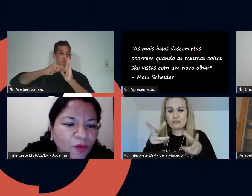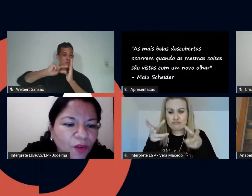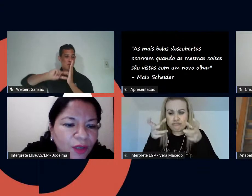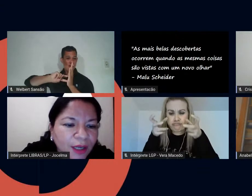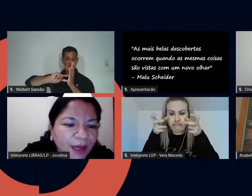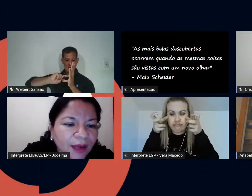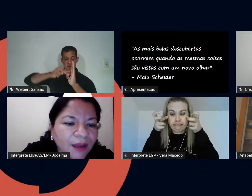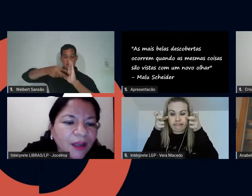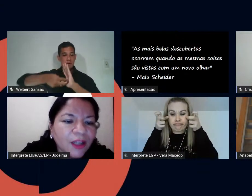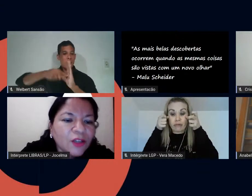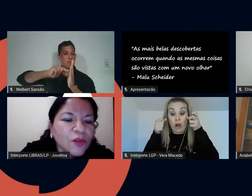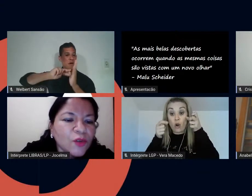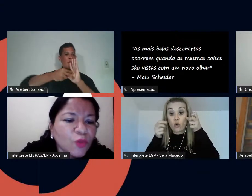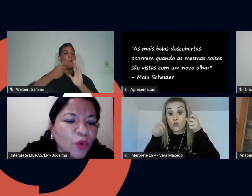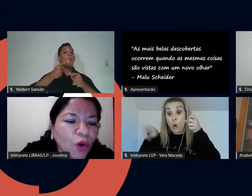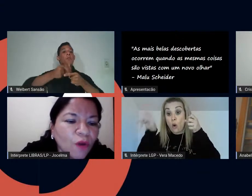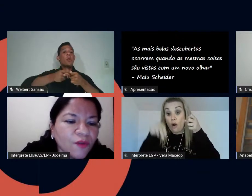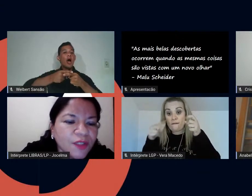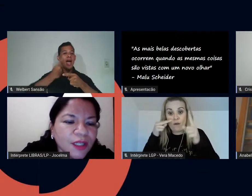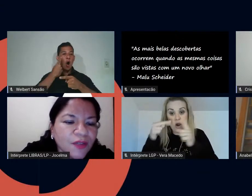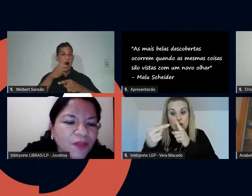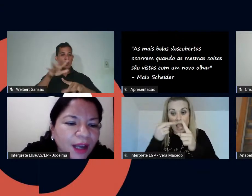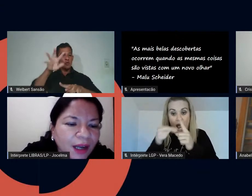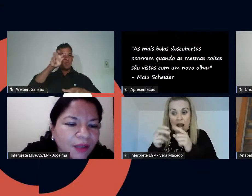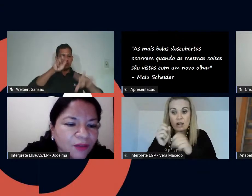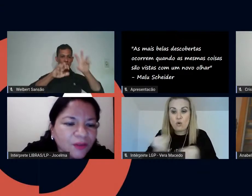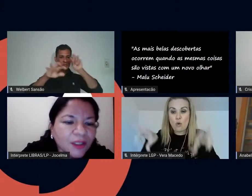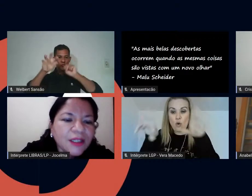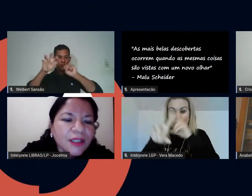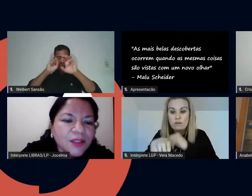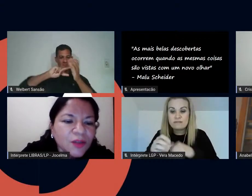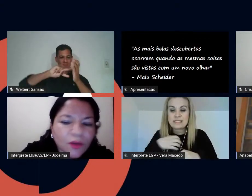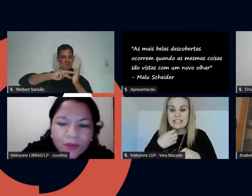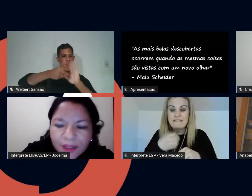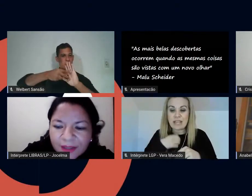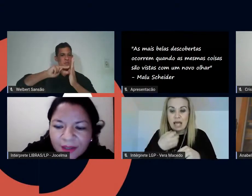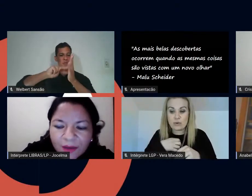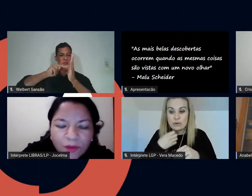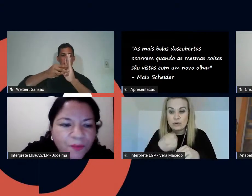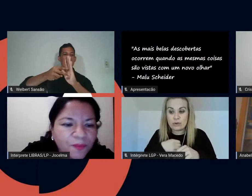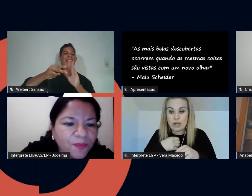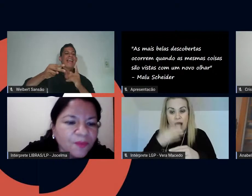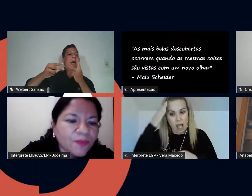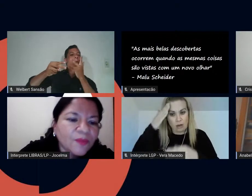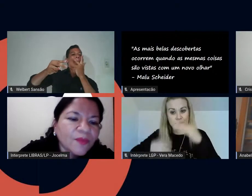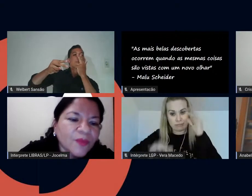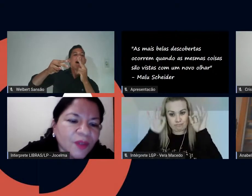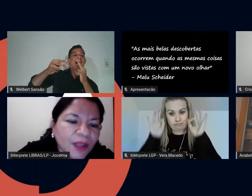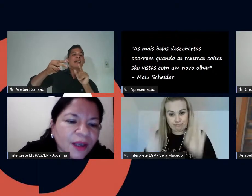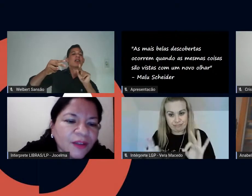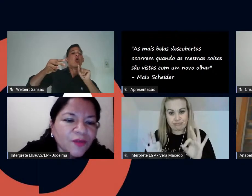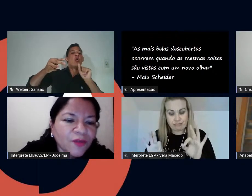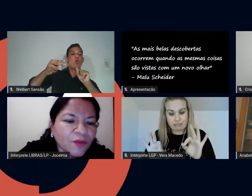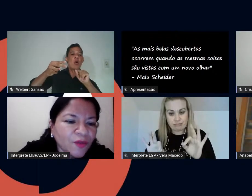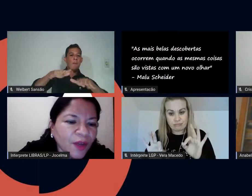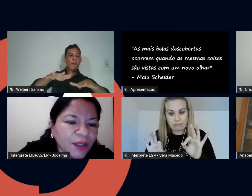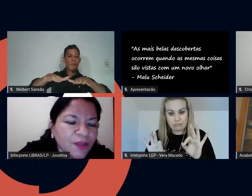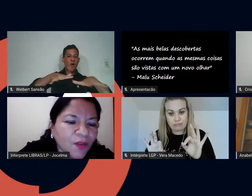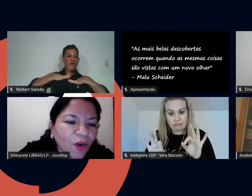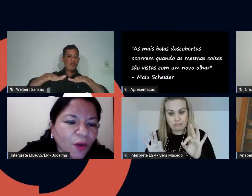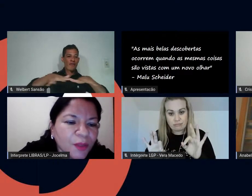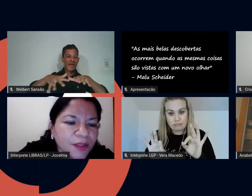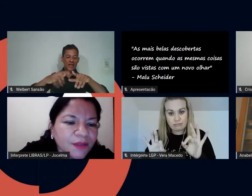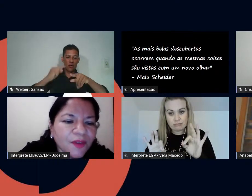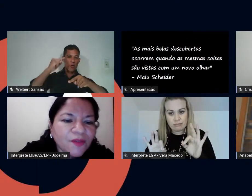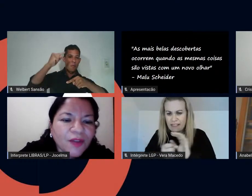daquele novo olhar e trouxe um novo significado. E isso aconteceu, né, de de